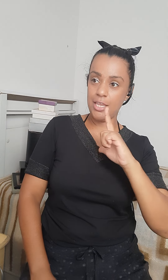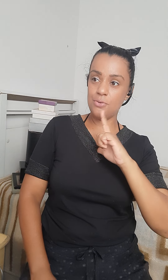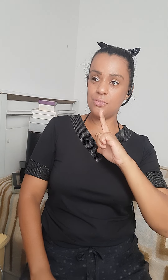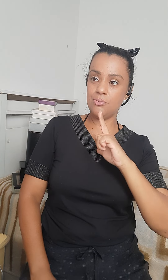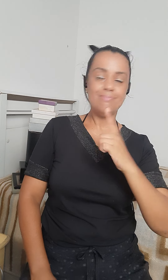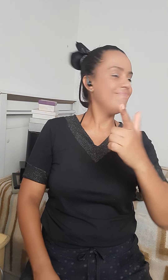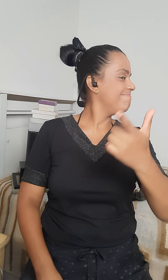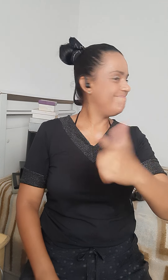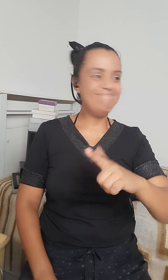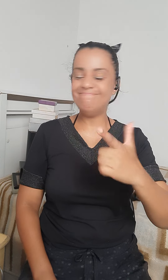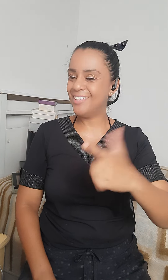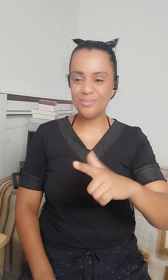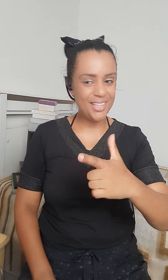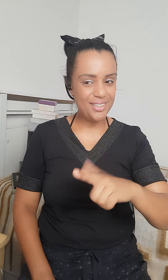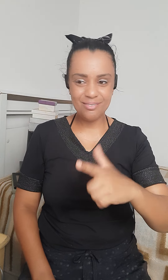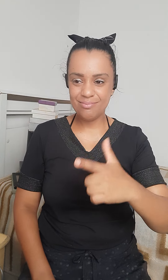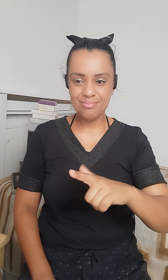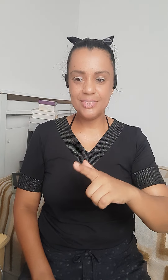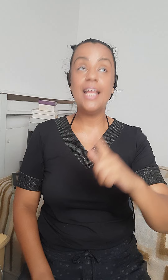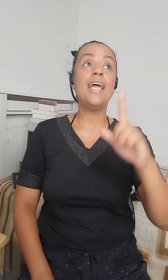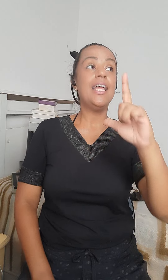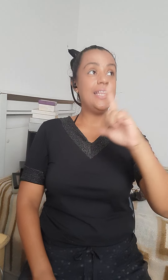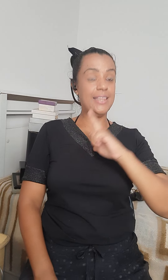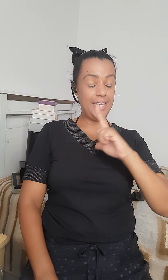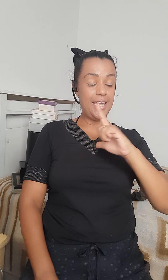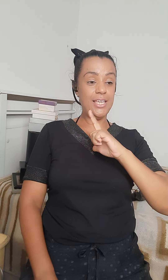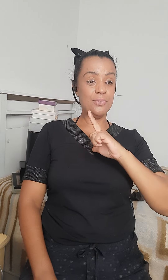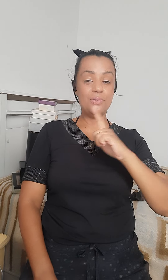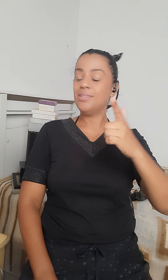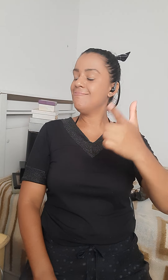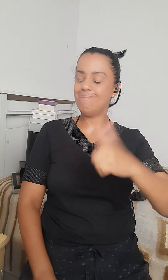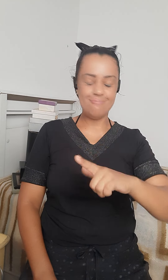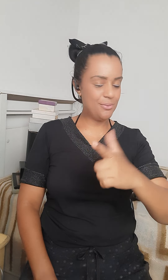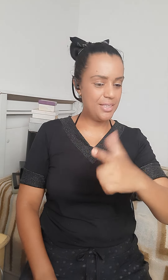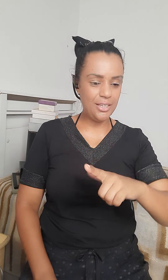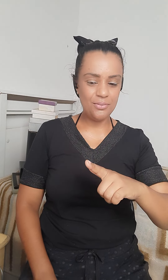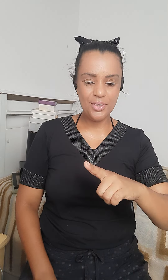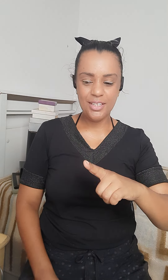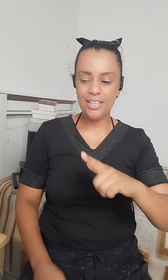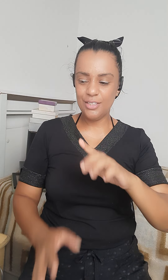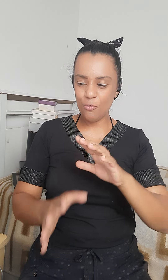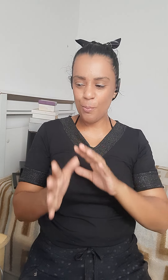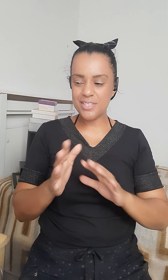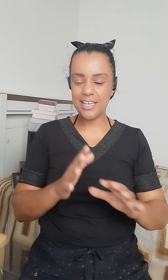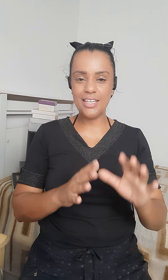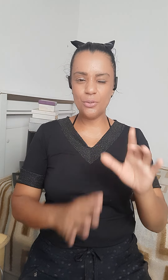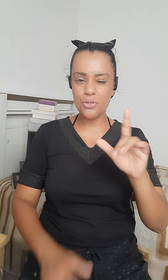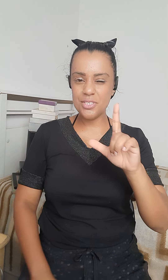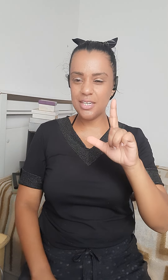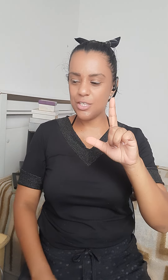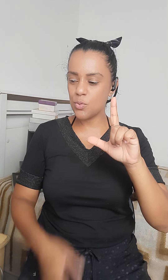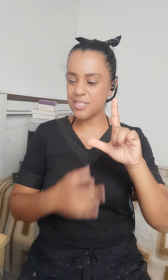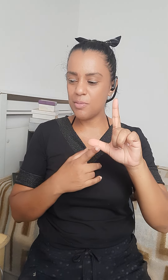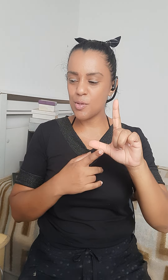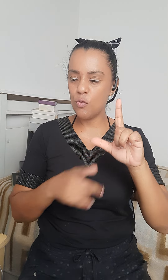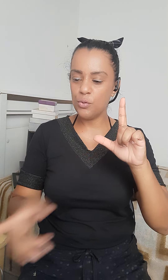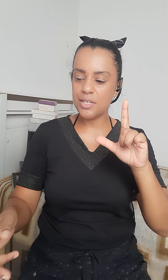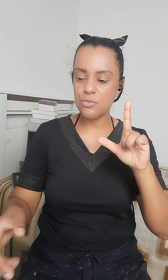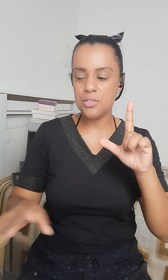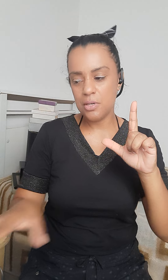Tenho. Não tenho. Tenho. Não tenho. Então, eu vou passar aqui todos os sinais com essa mesma configuração de mão